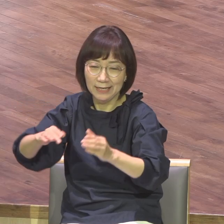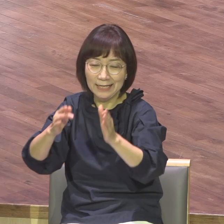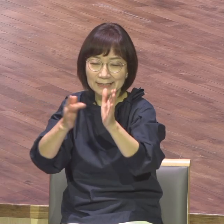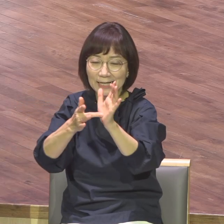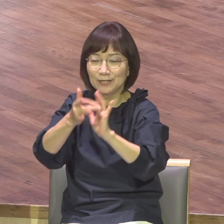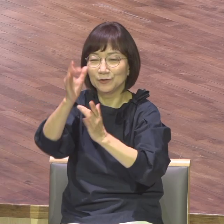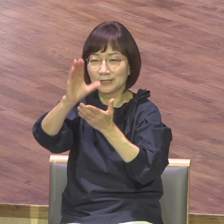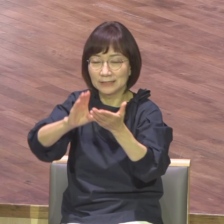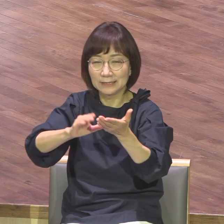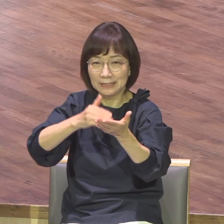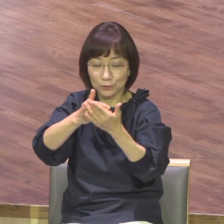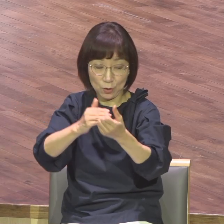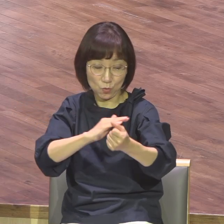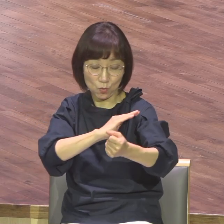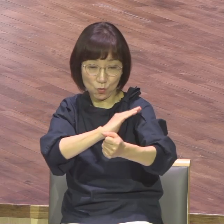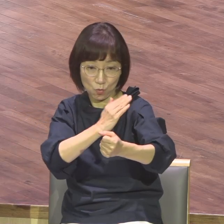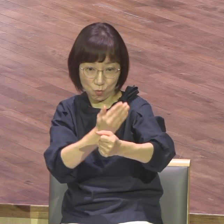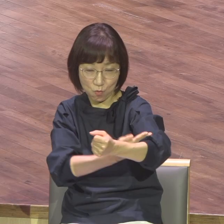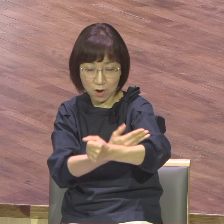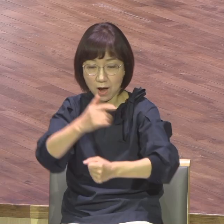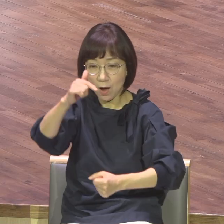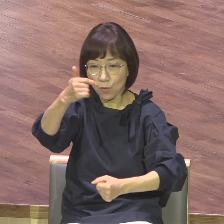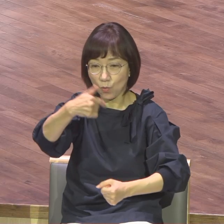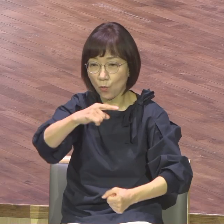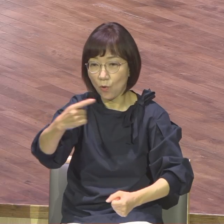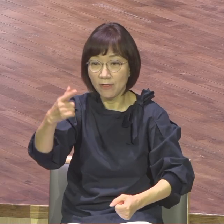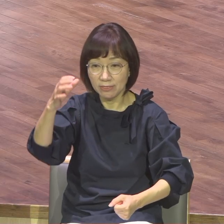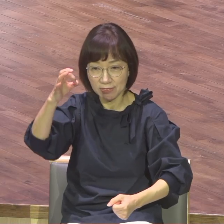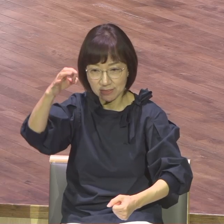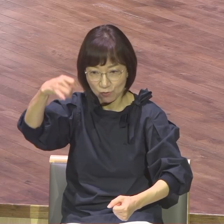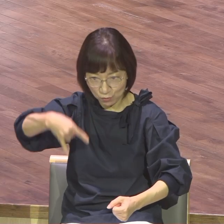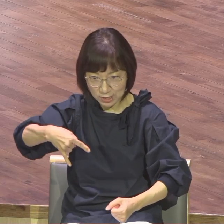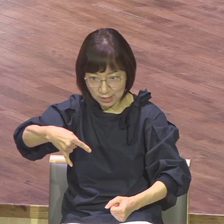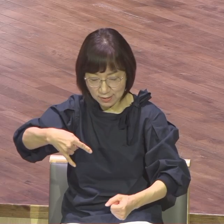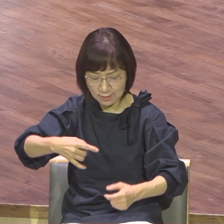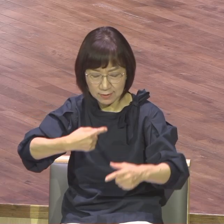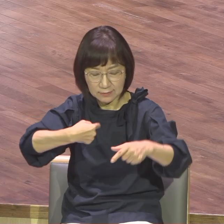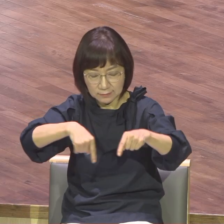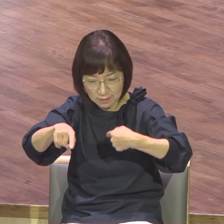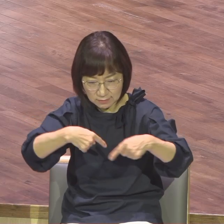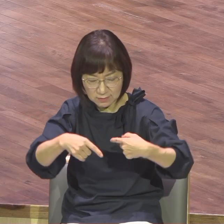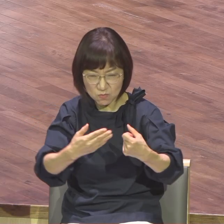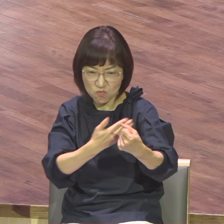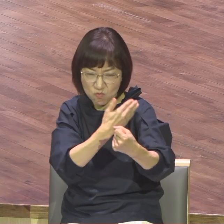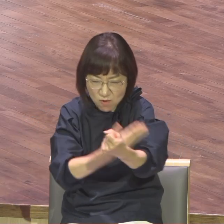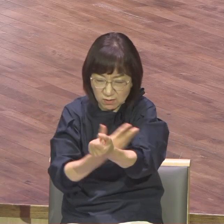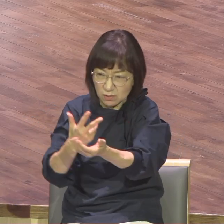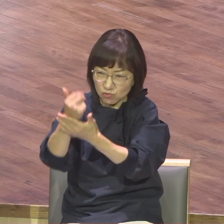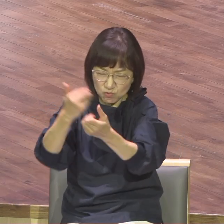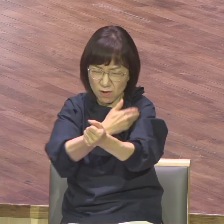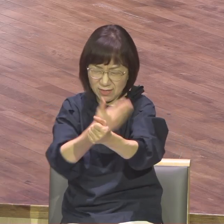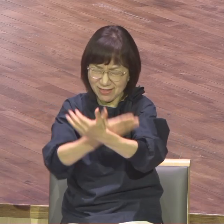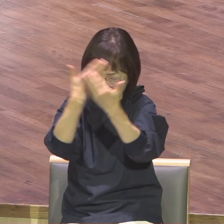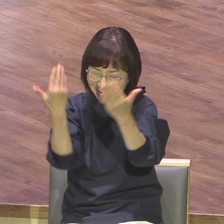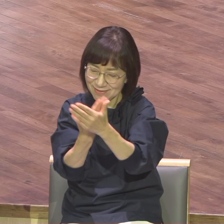거예요. 하나님께서 모든 통치와 권세와 능력과 주권을 예수 그리스도에게 다